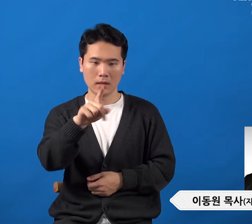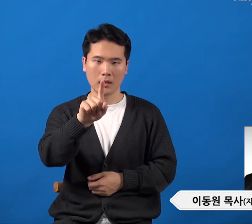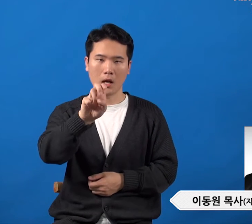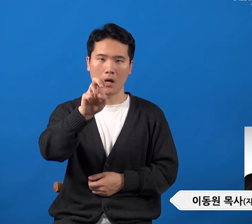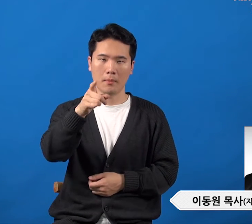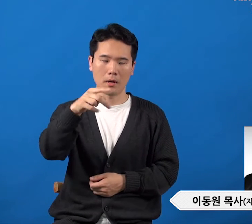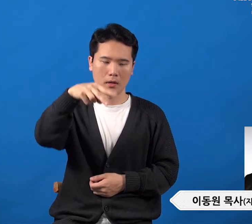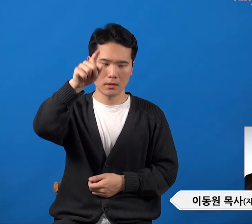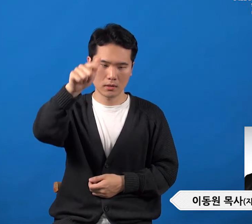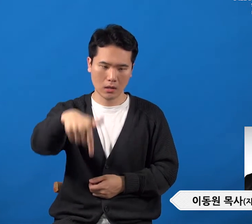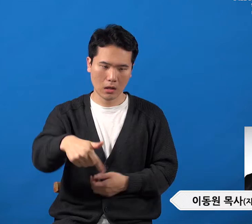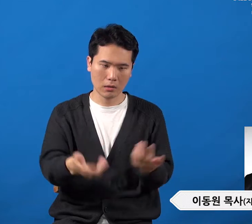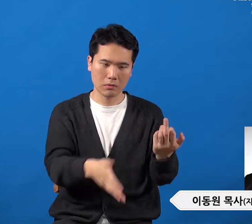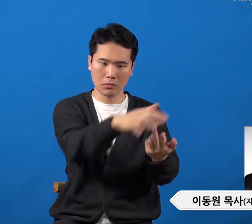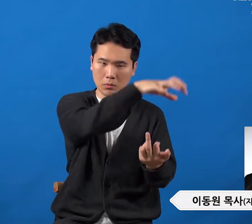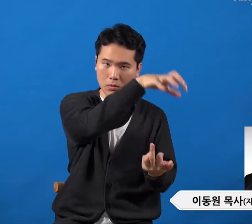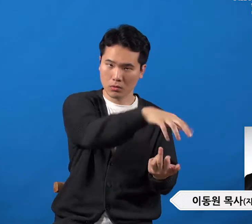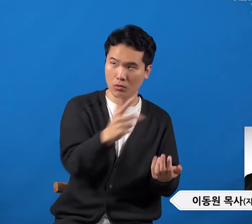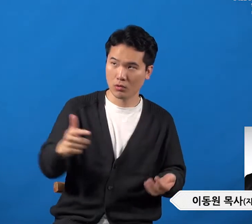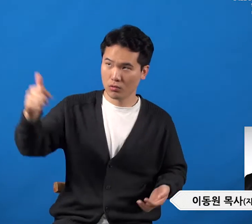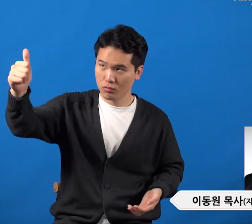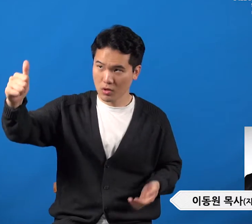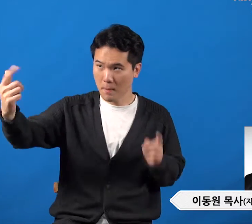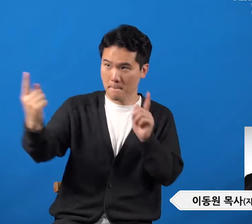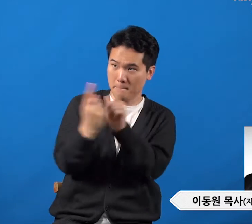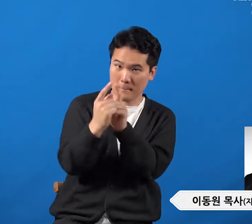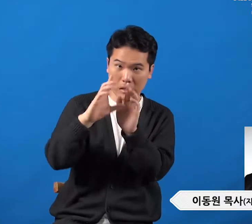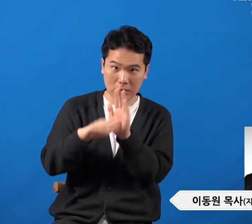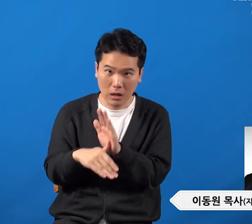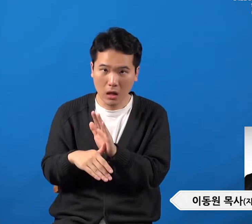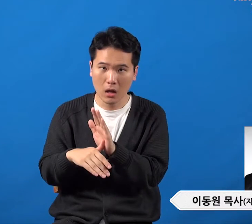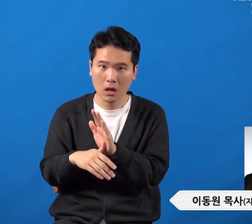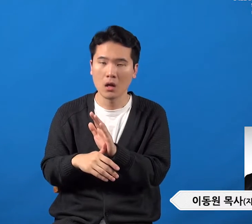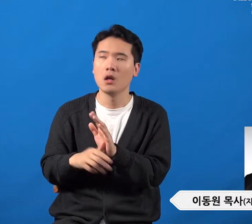도상에서 주님을 만났을 때 주님으로부터 바울이